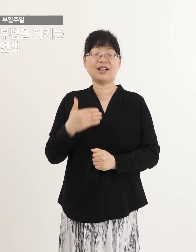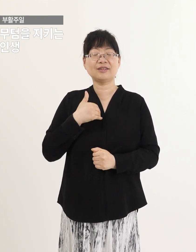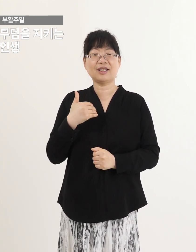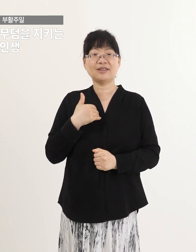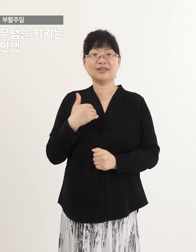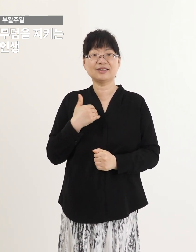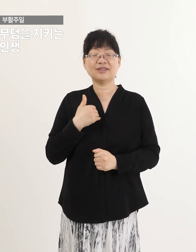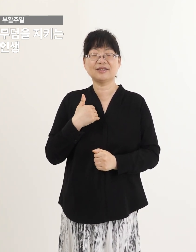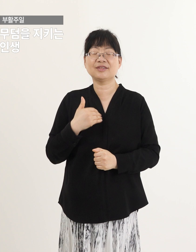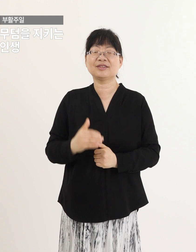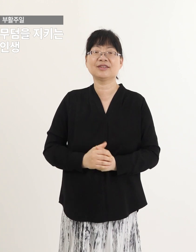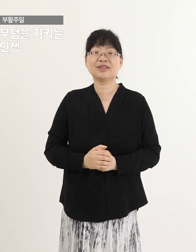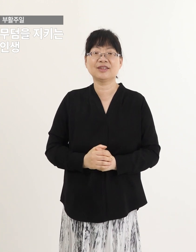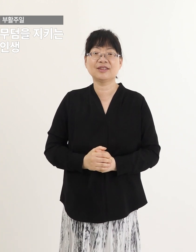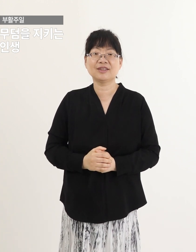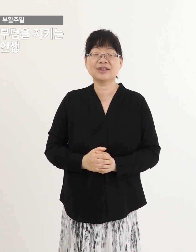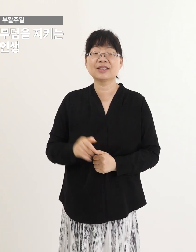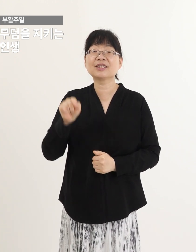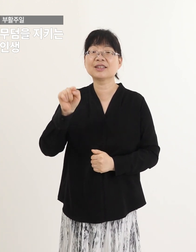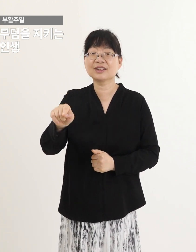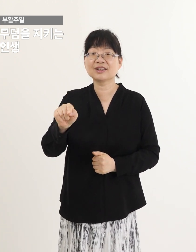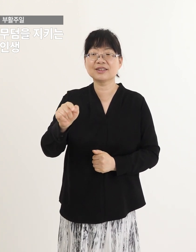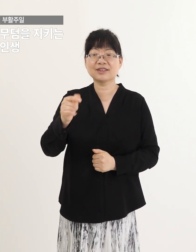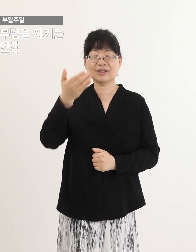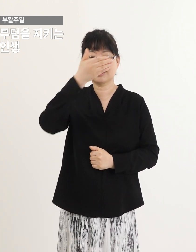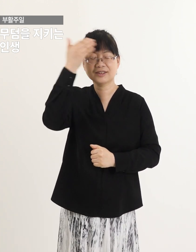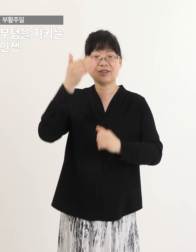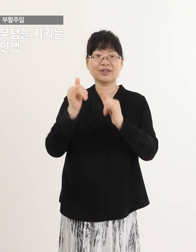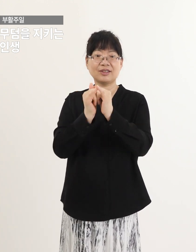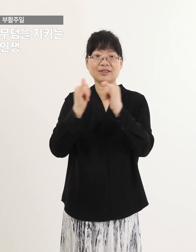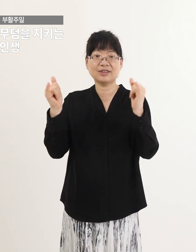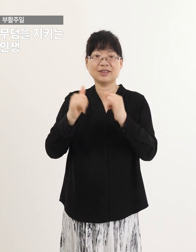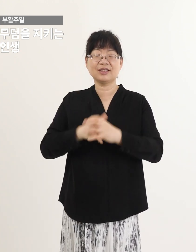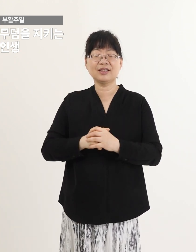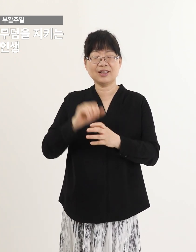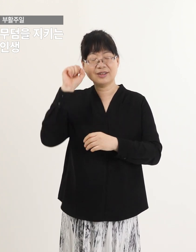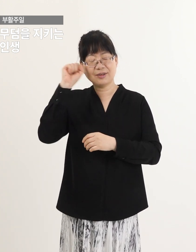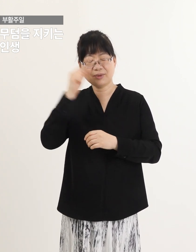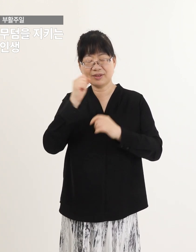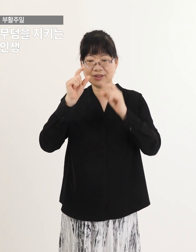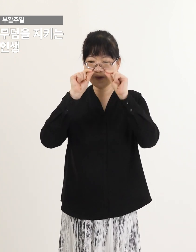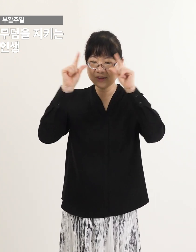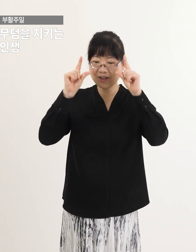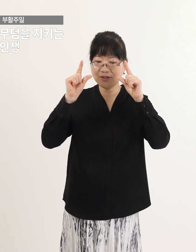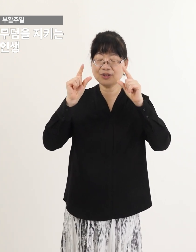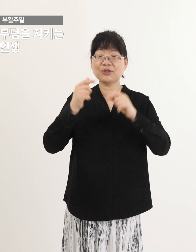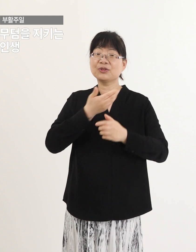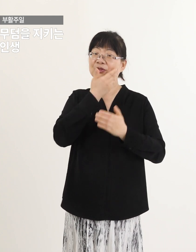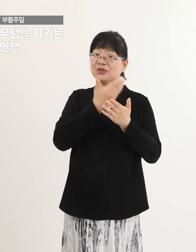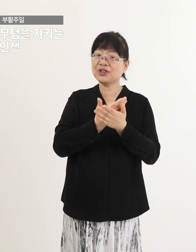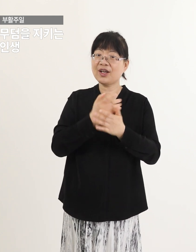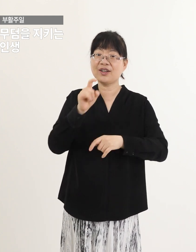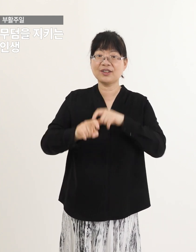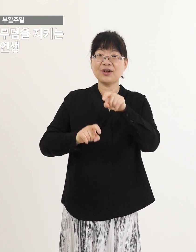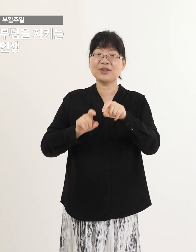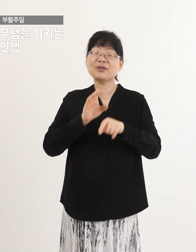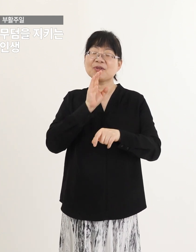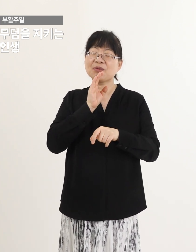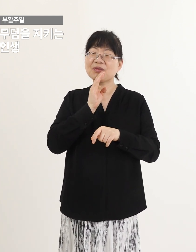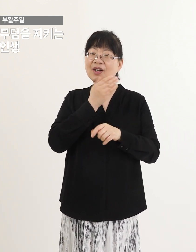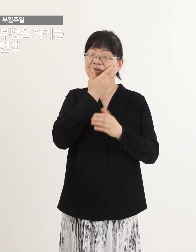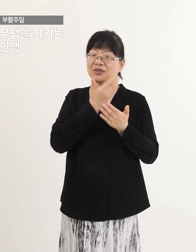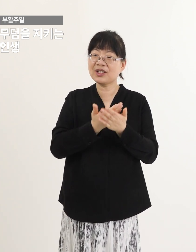나는 그분들의 그 새벽을 깨우는 귀한 걸음들이 귀하긴